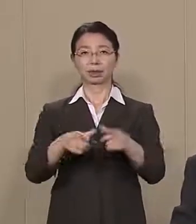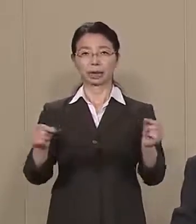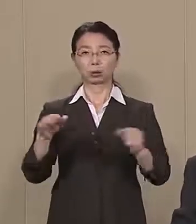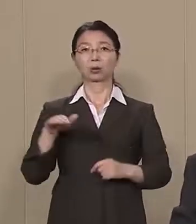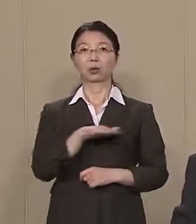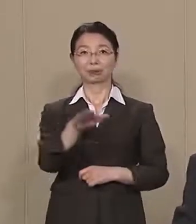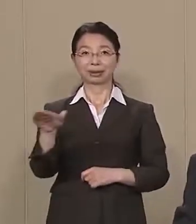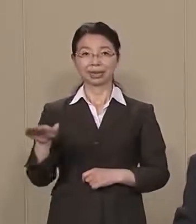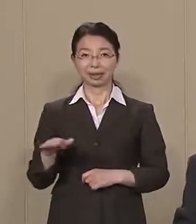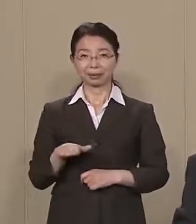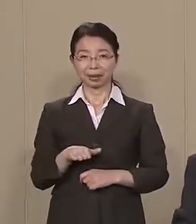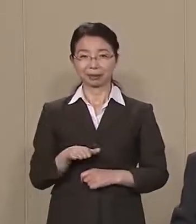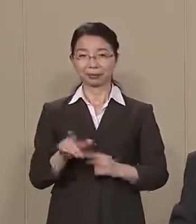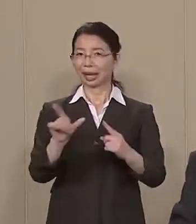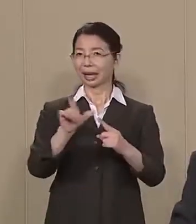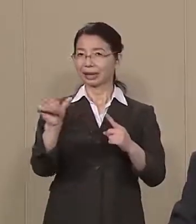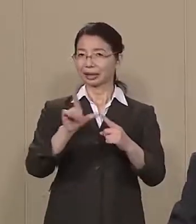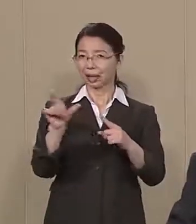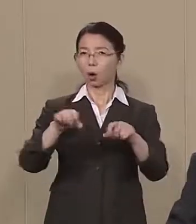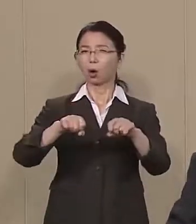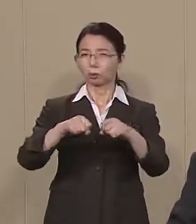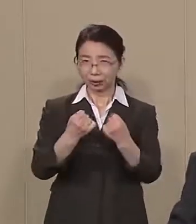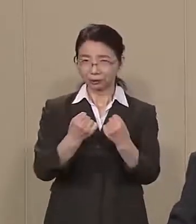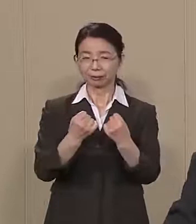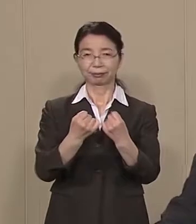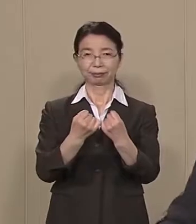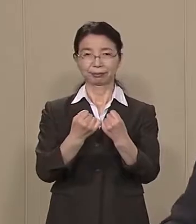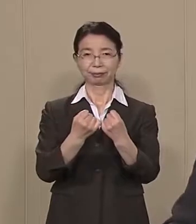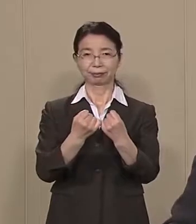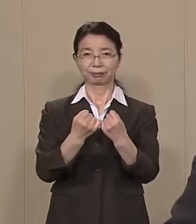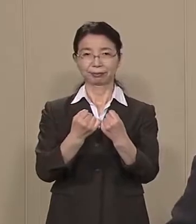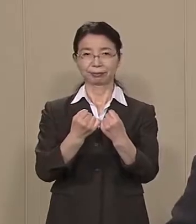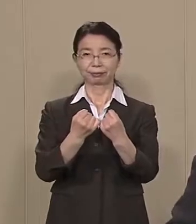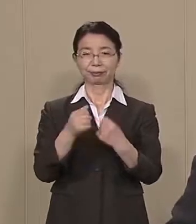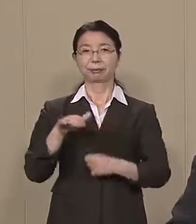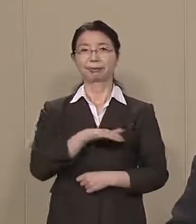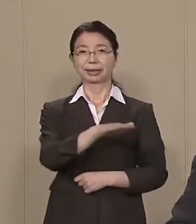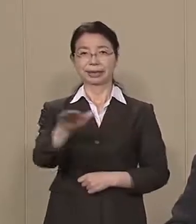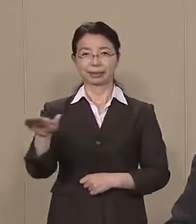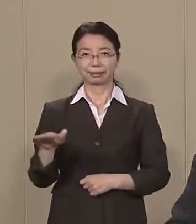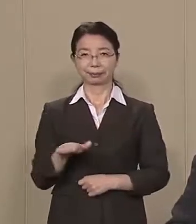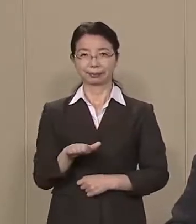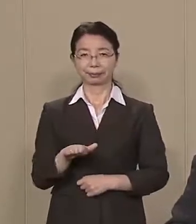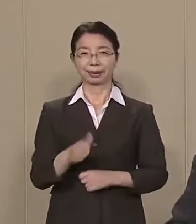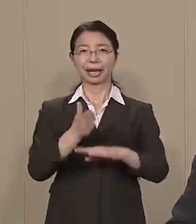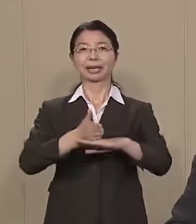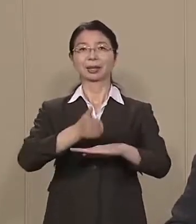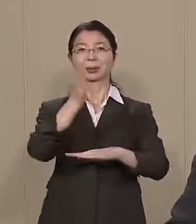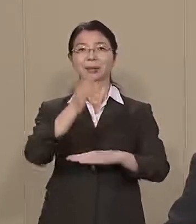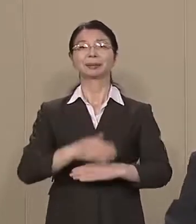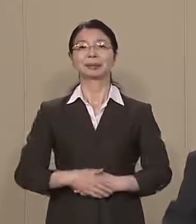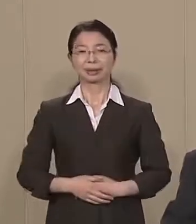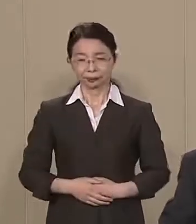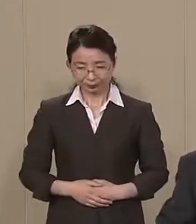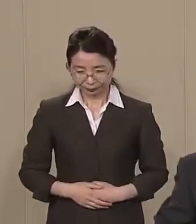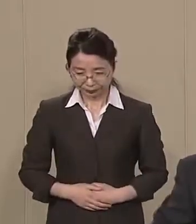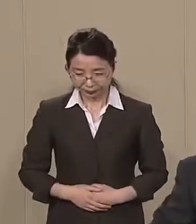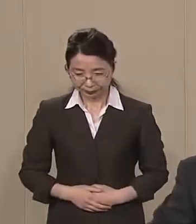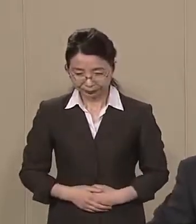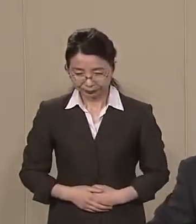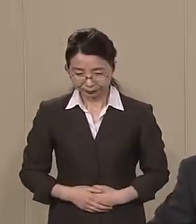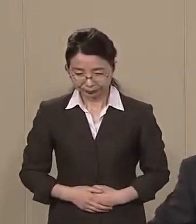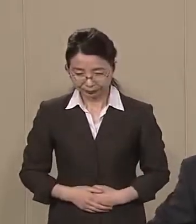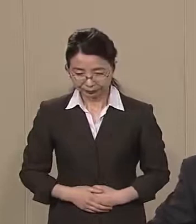の皆様nhk を僕はす皆様ありがとうございました